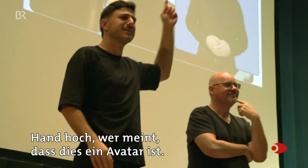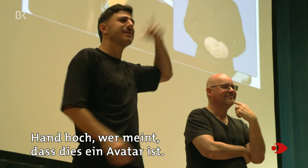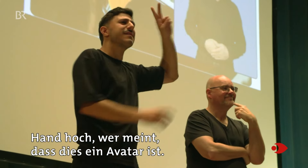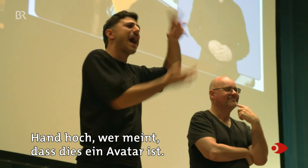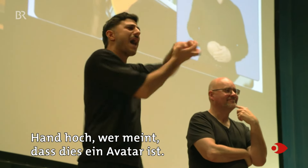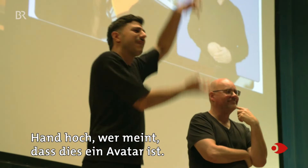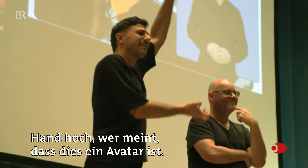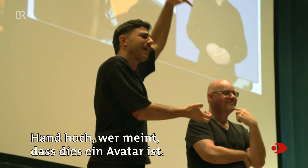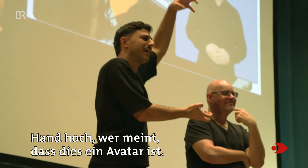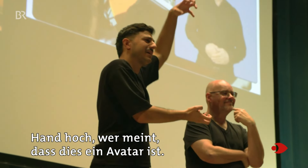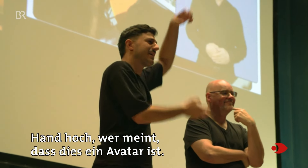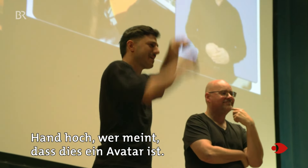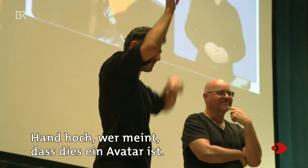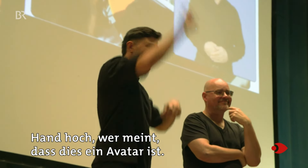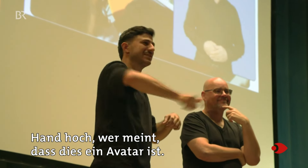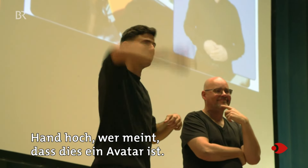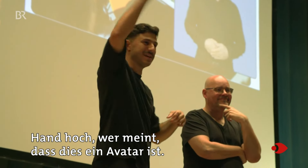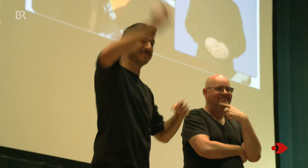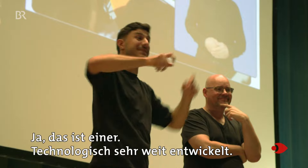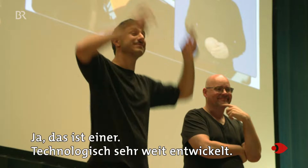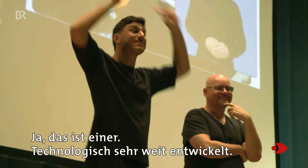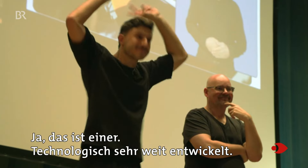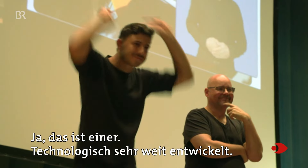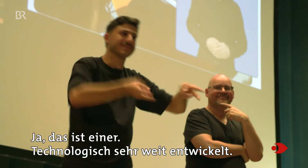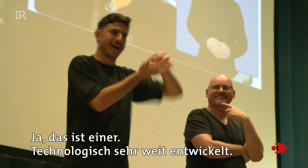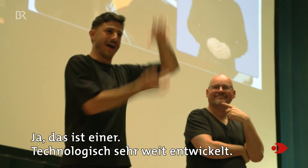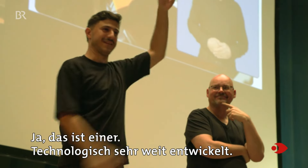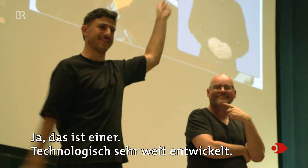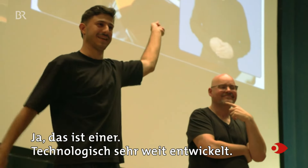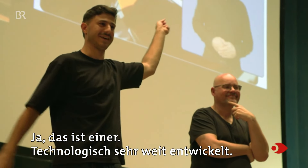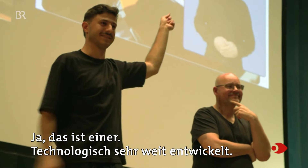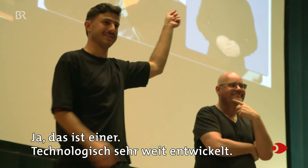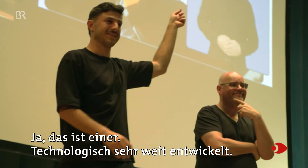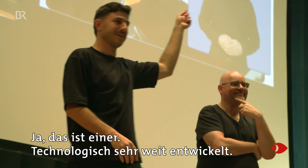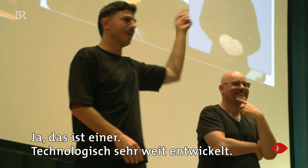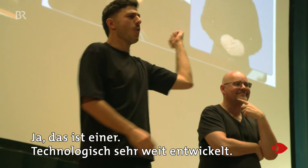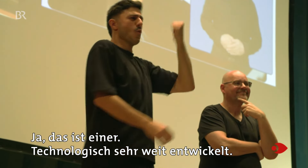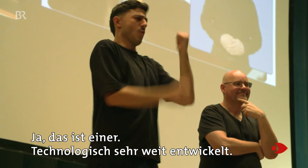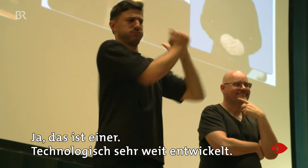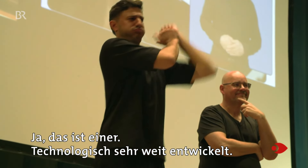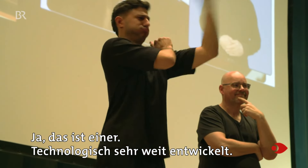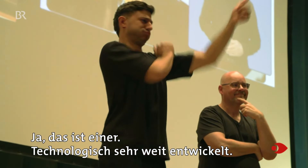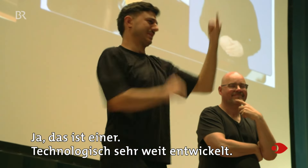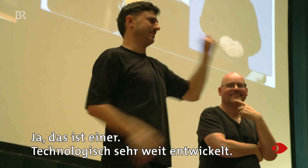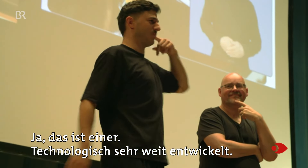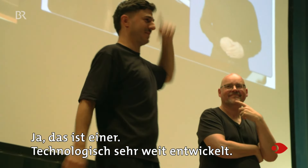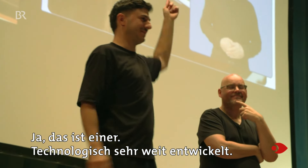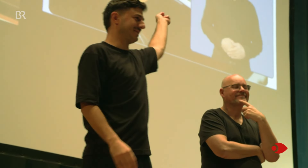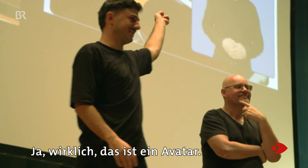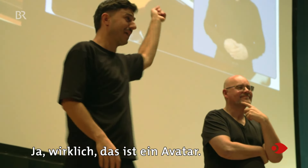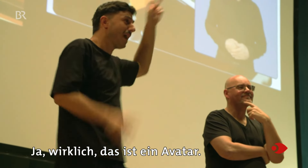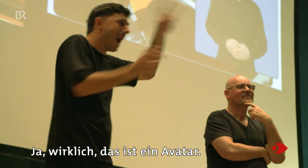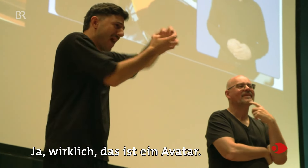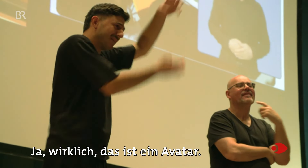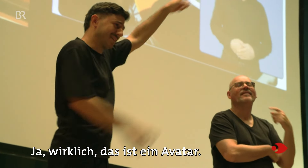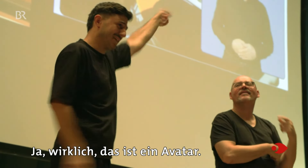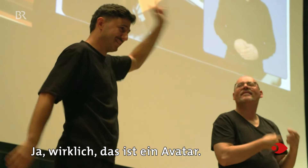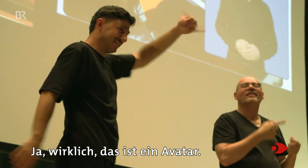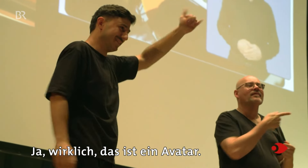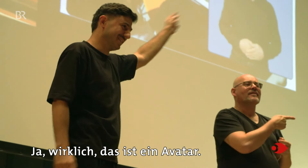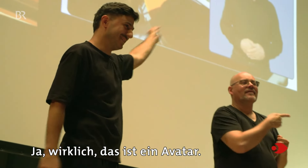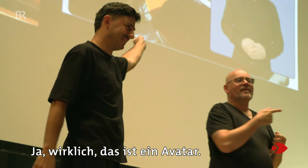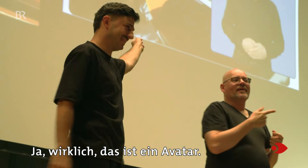Hand hoch, wer meint, dass dies ein Avatar ist? Ja, das ist einer. Technologisch sehr weit entwickelt. Ja, wirklich, das